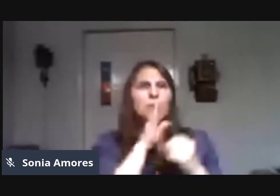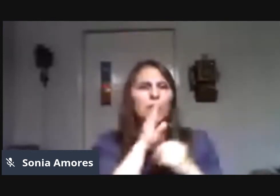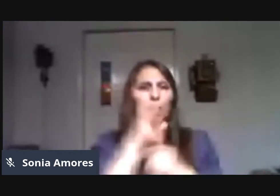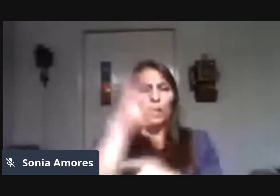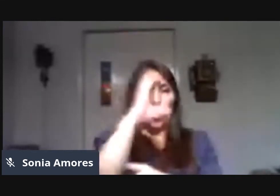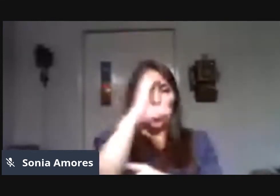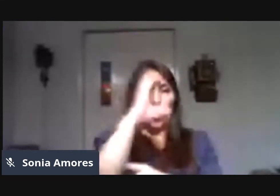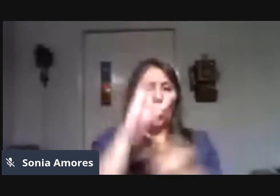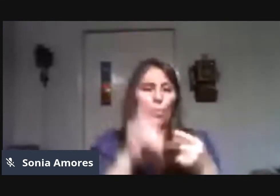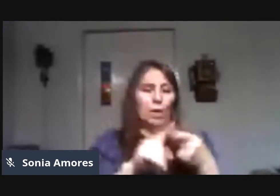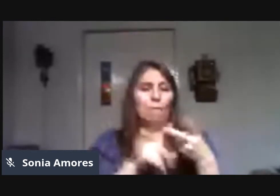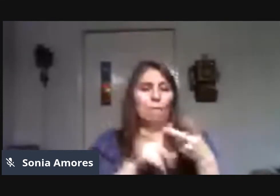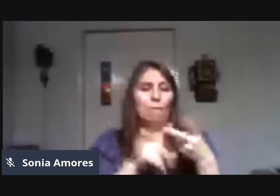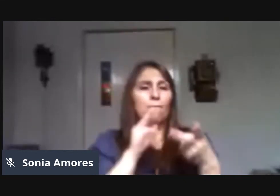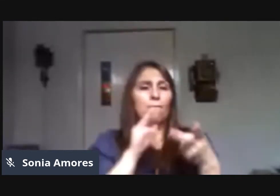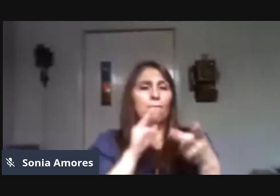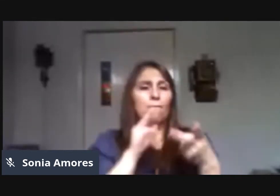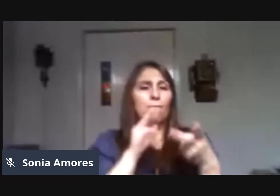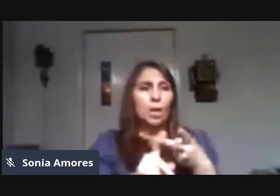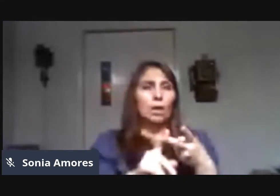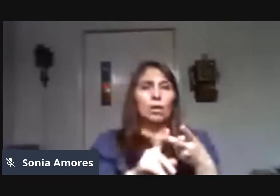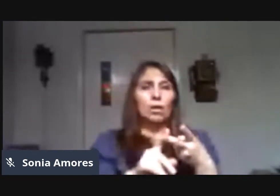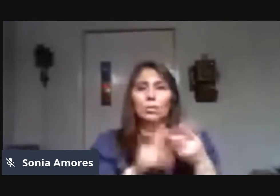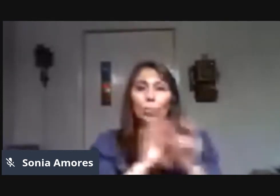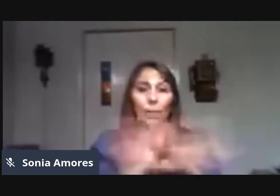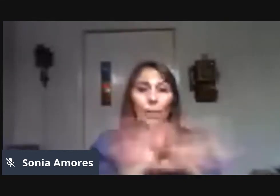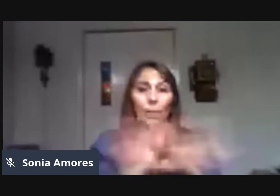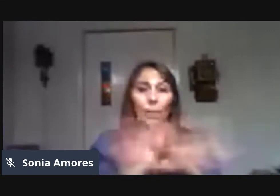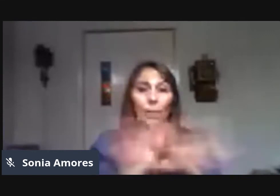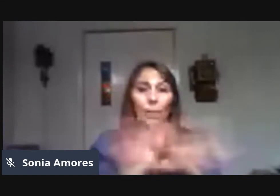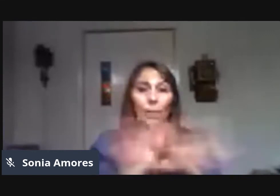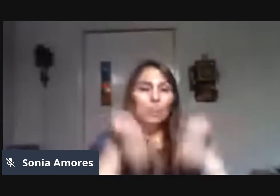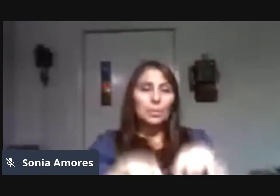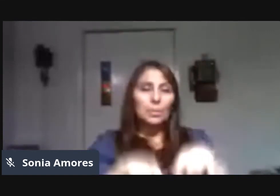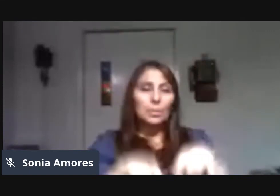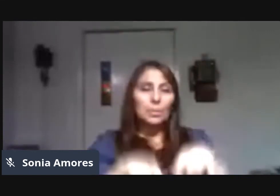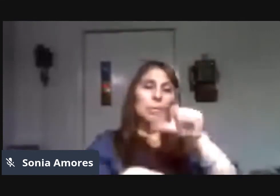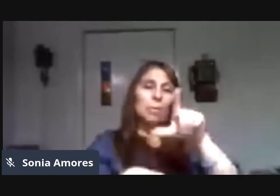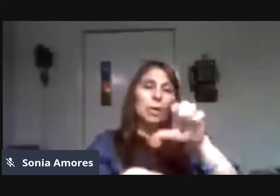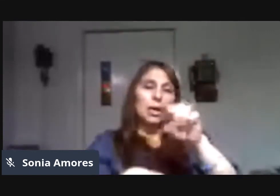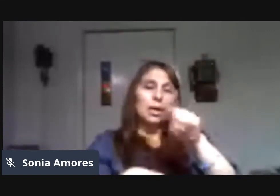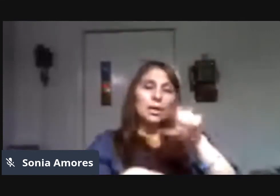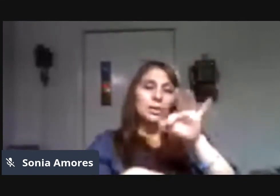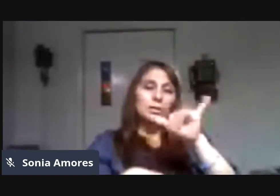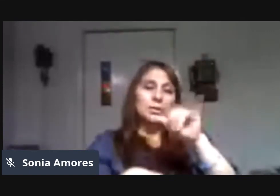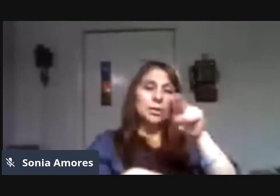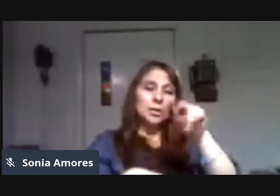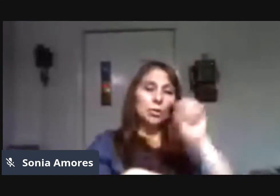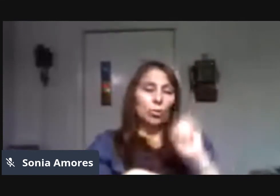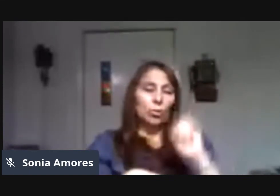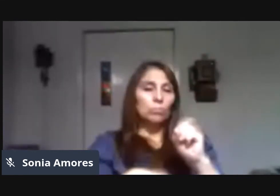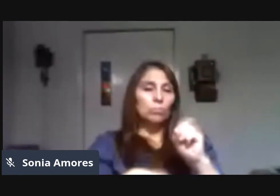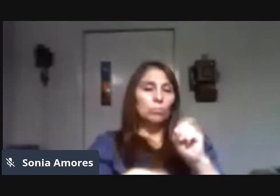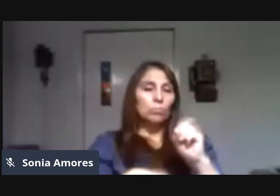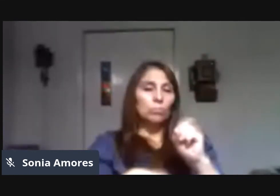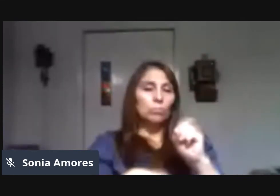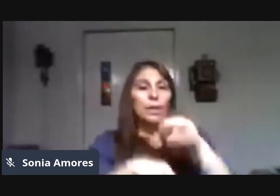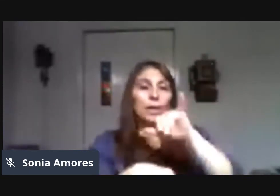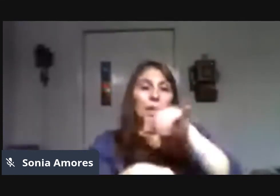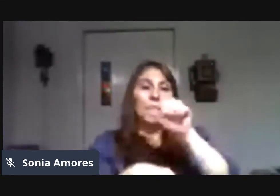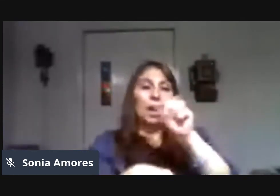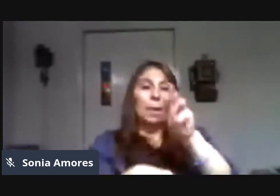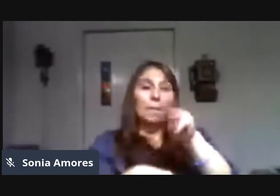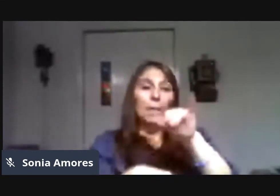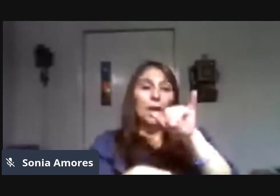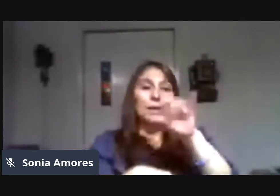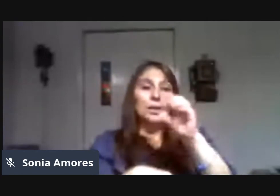el venezolano, sino es los palestinos, ¿sí? Los jamaiquinos, todas esas